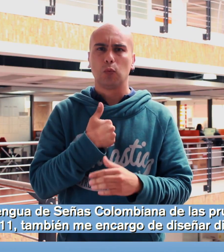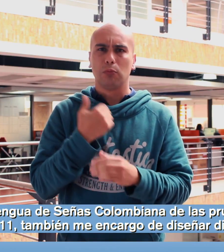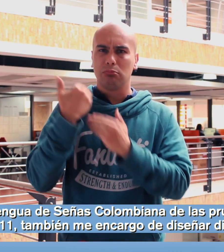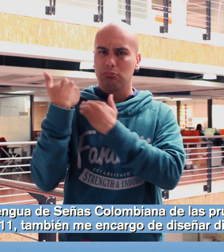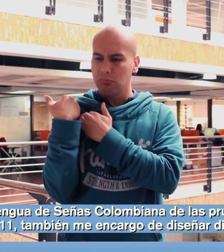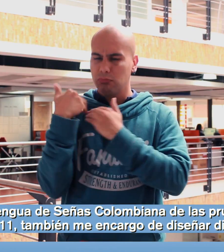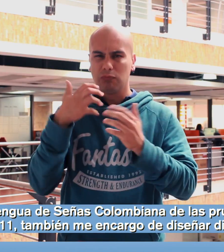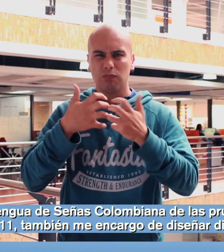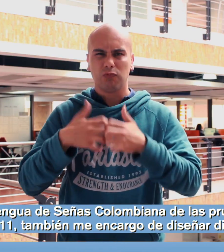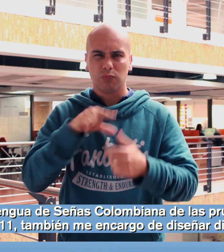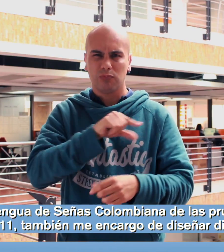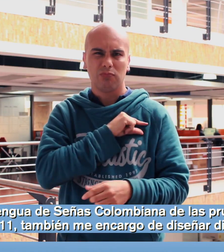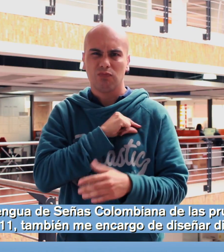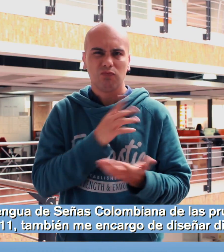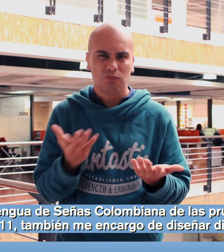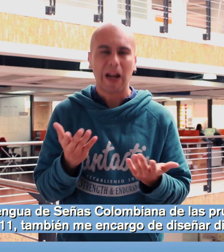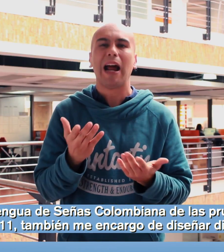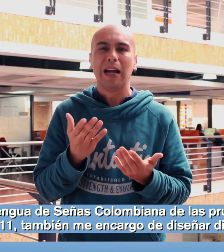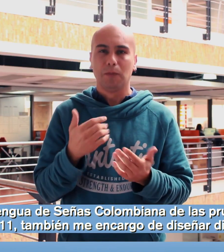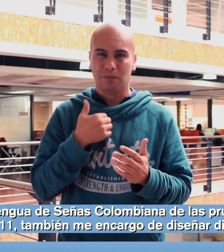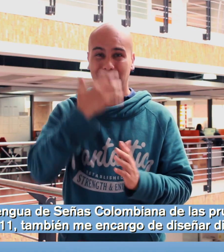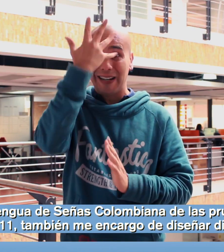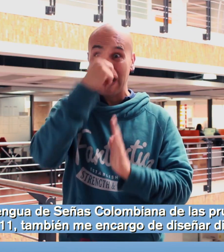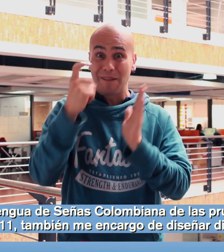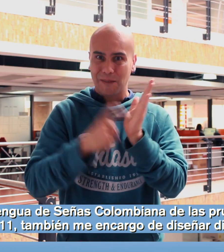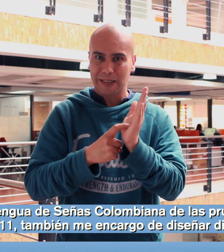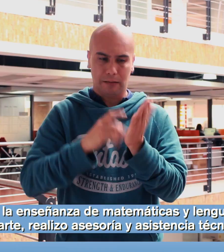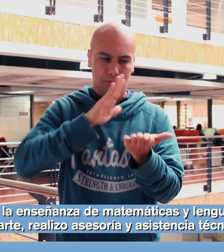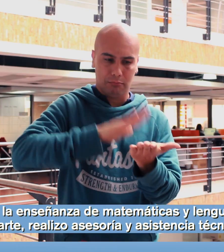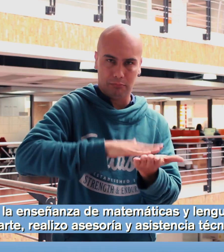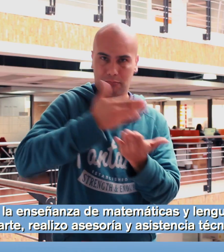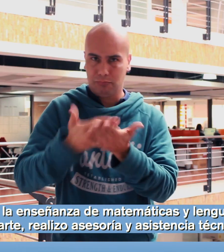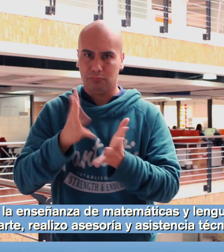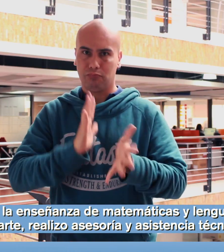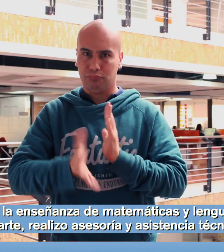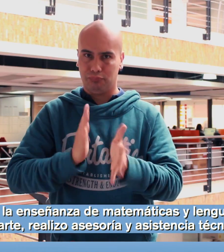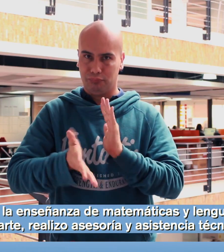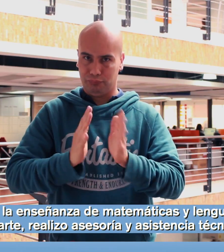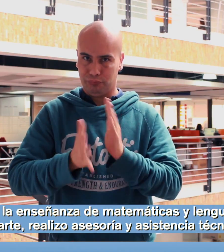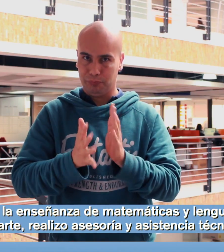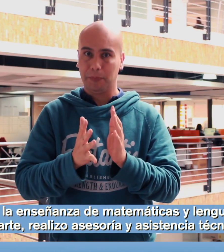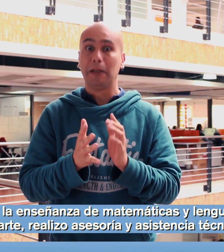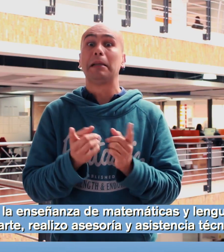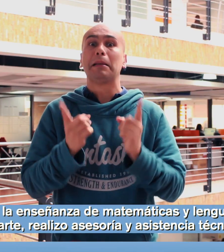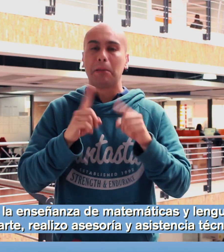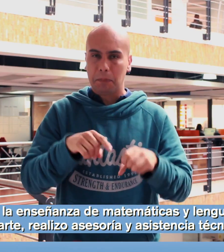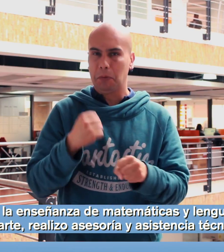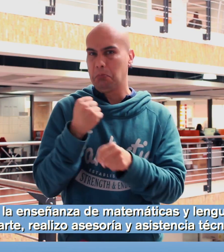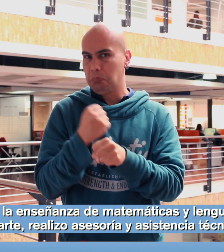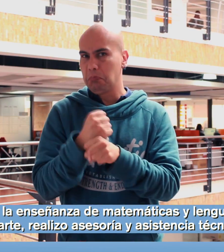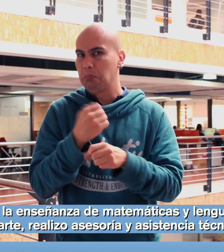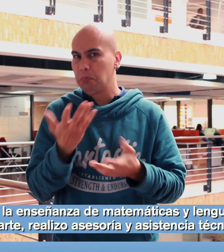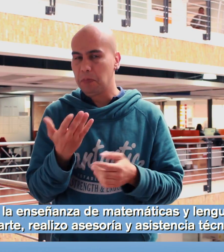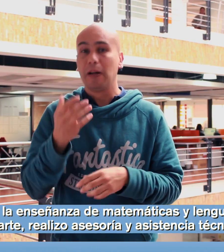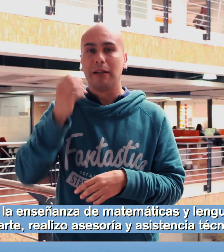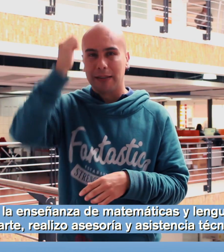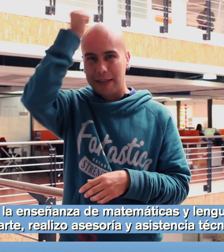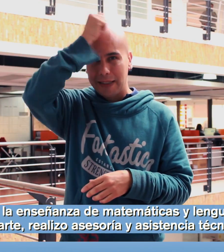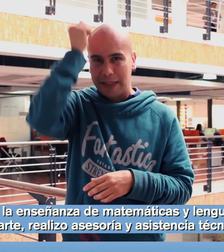SABER-11. También me encargo de diseñar didácticas para la enseñanza de matemáticas y lenguaje. Por otra parte, realizo